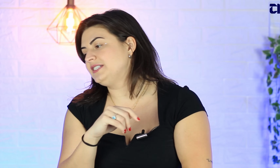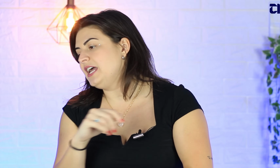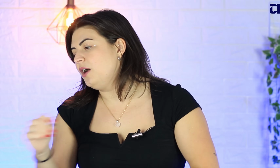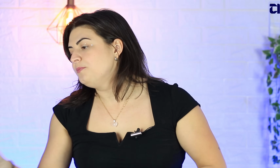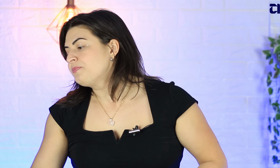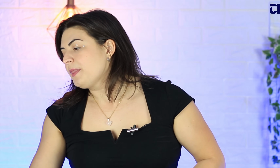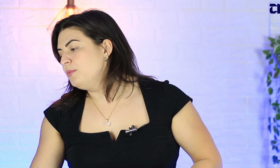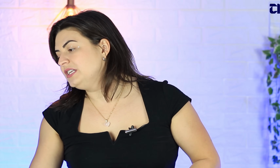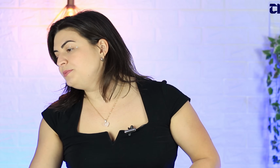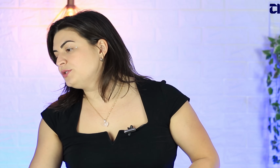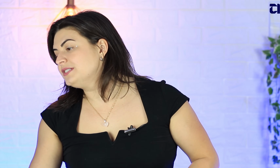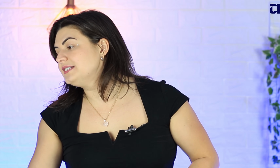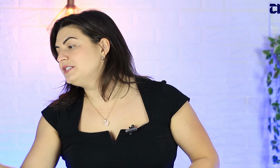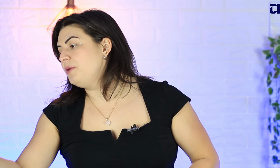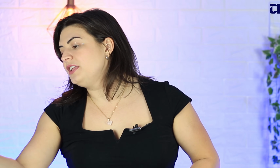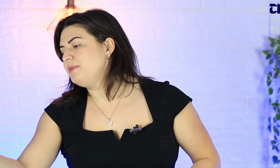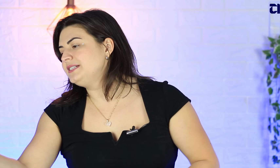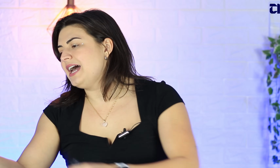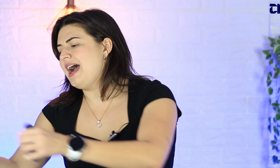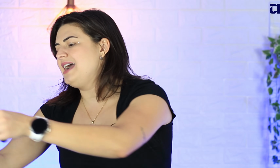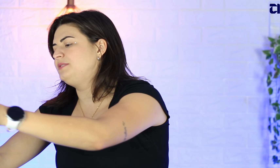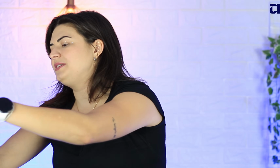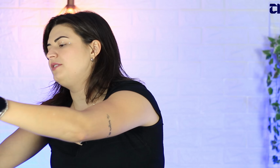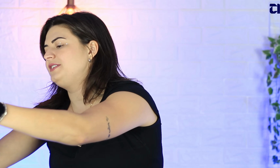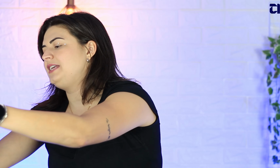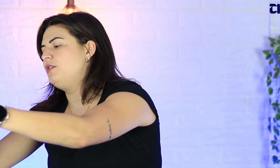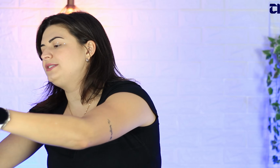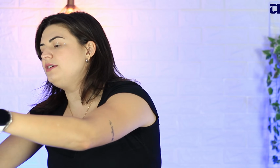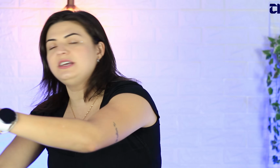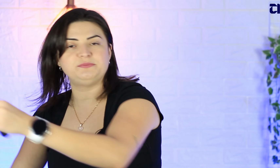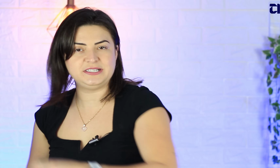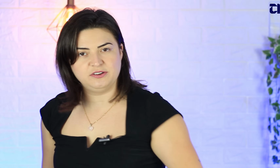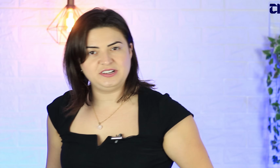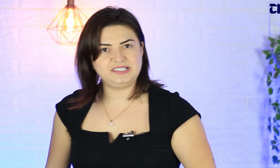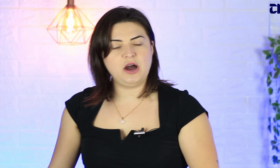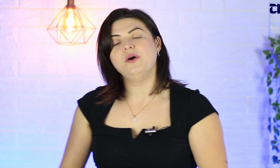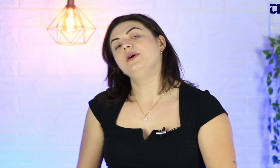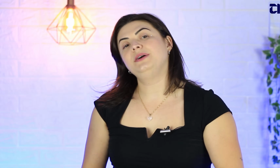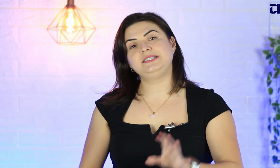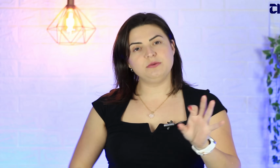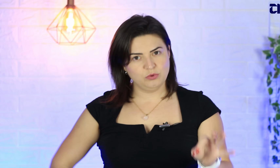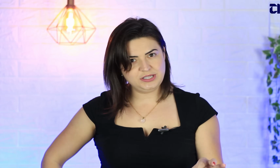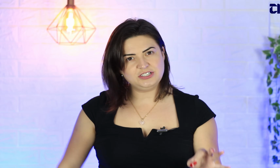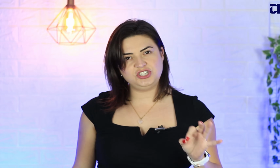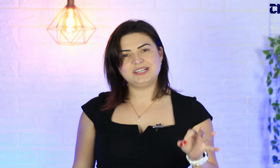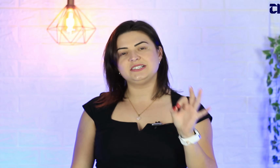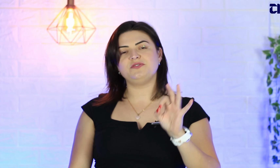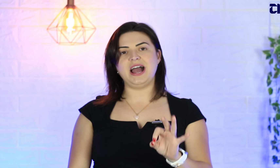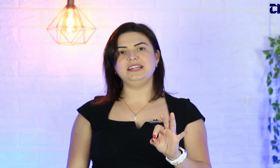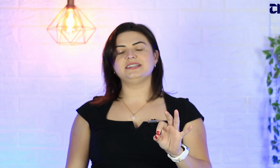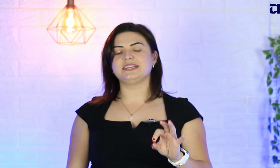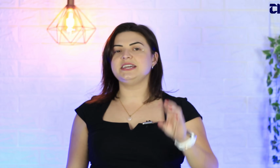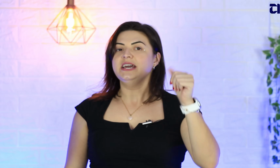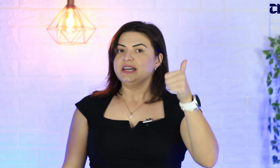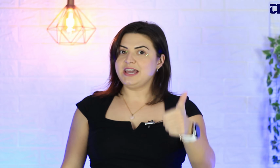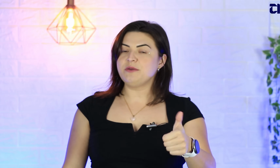facial, muitas pessoas, às vezes, podem pensar. Ah, expressão facial. Eu sei que é expressão facial, mas tem muitas dicas válidas aqui que é